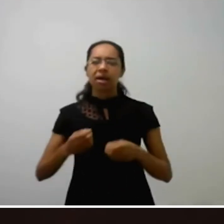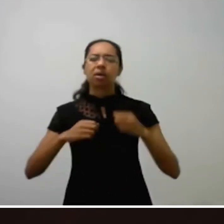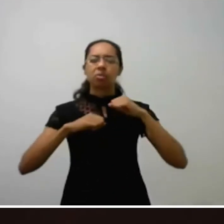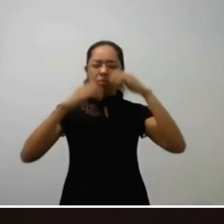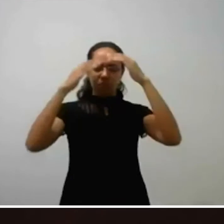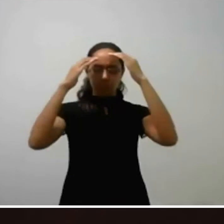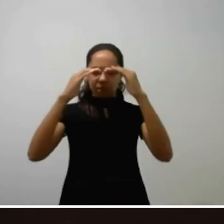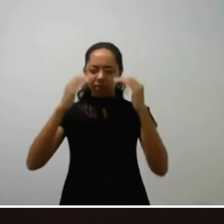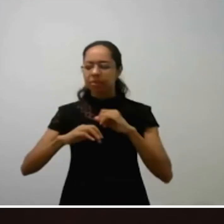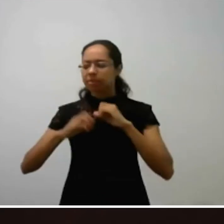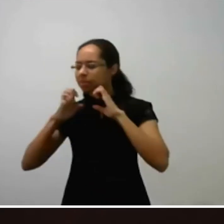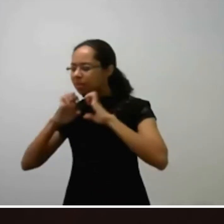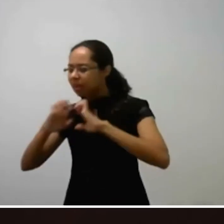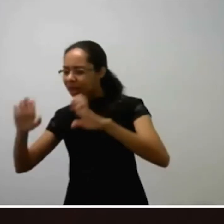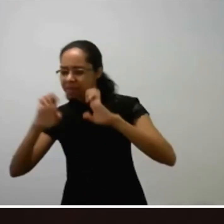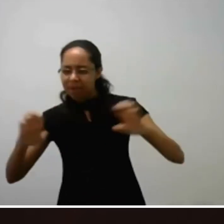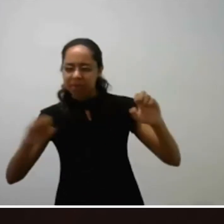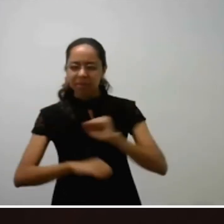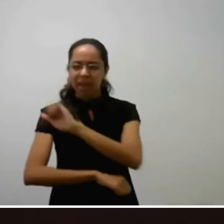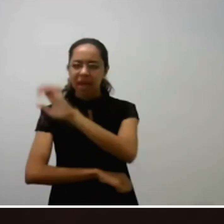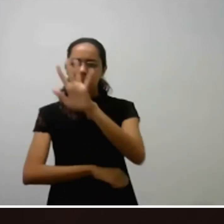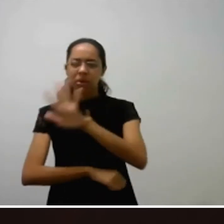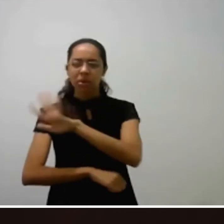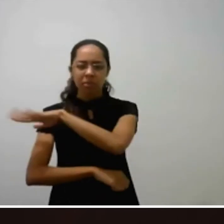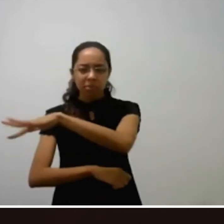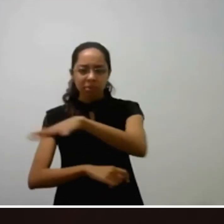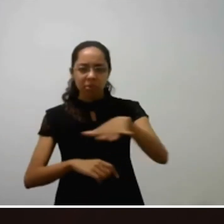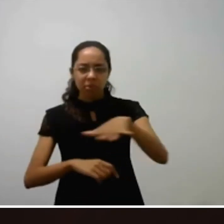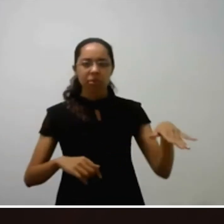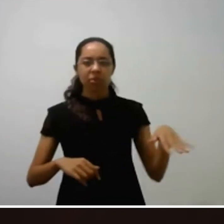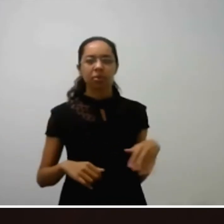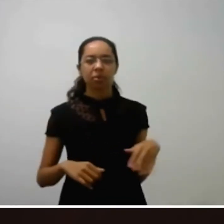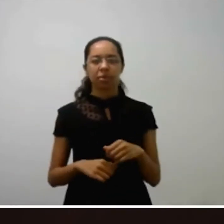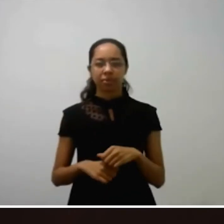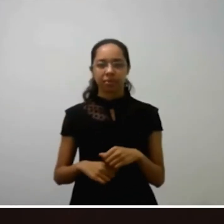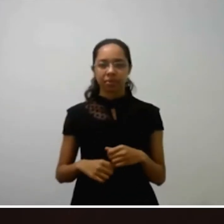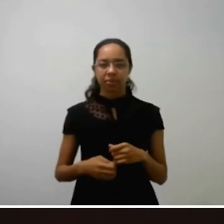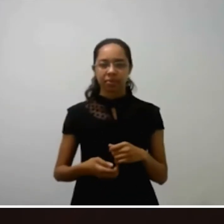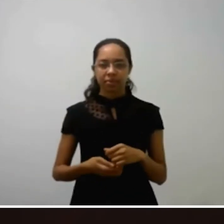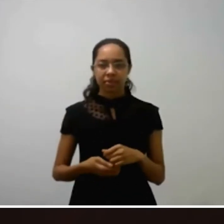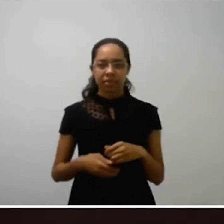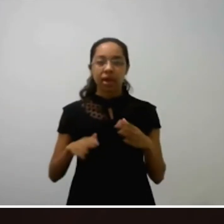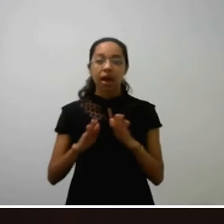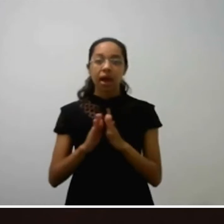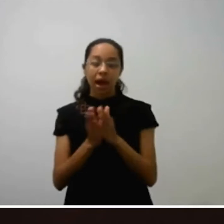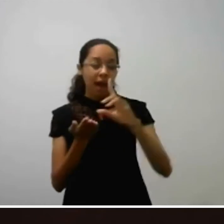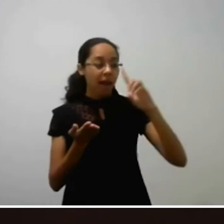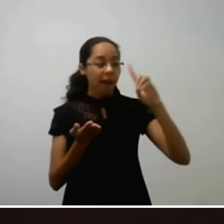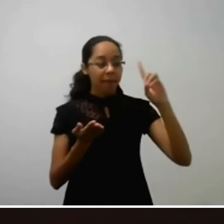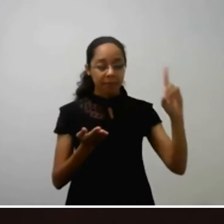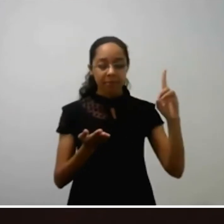simples residia no fato de possuírem as Sagradas Escrituras em sua própria língua.